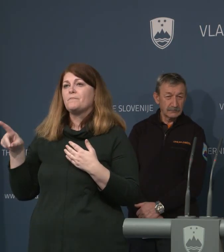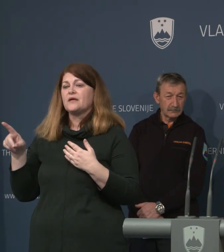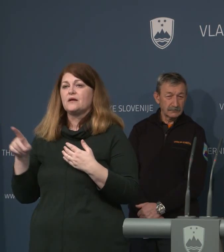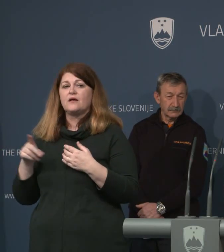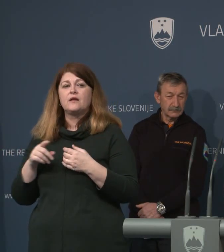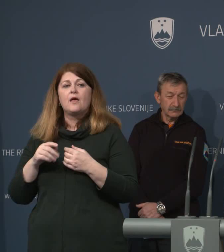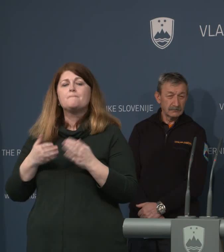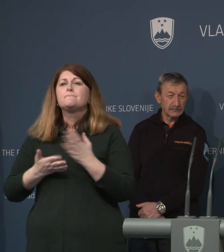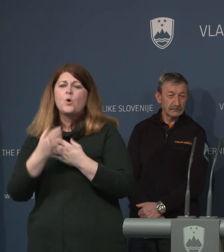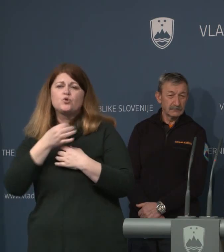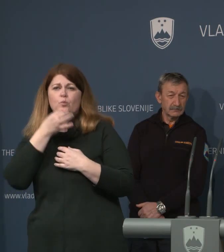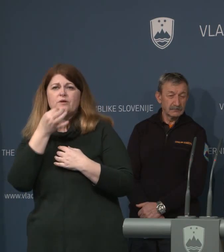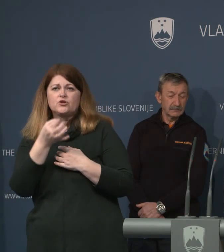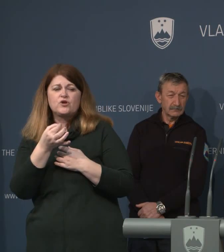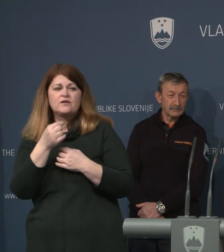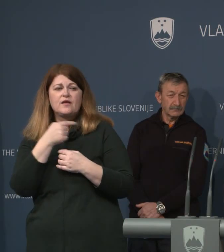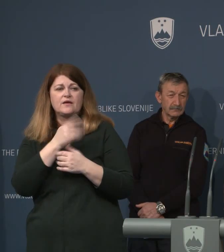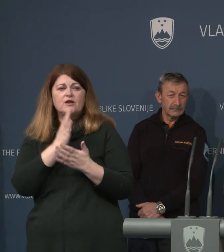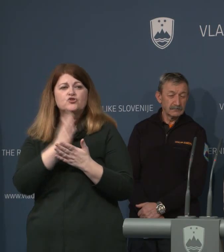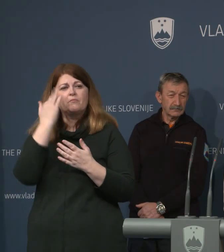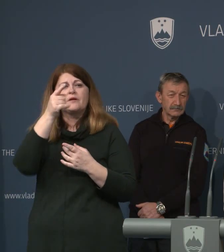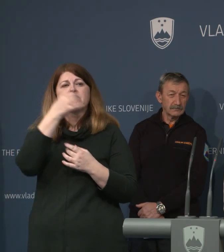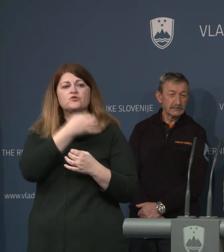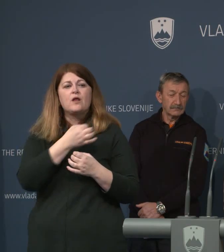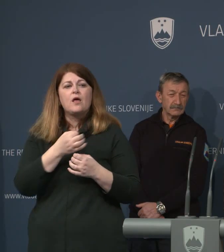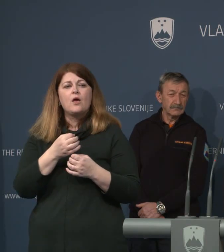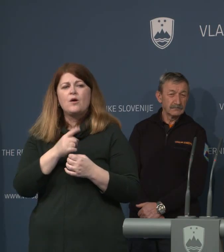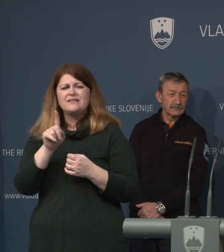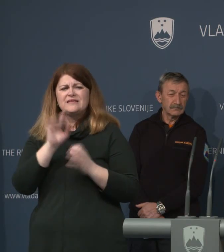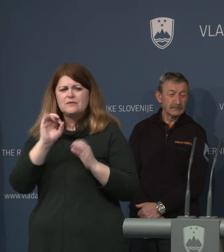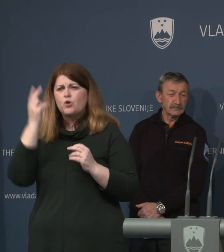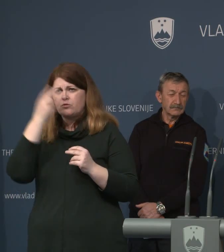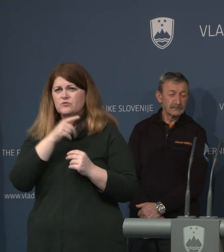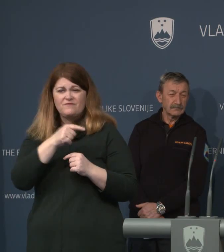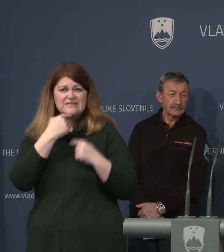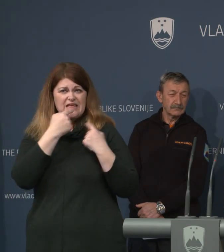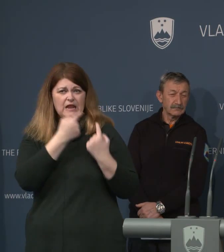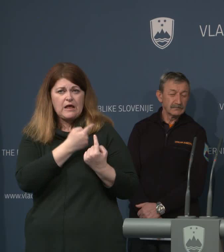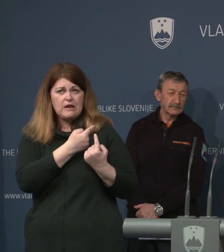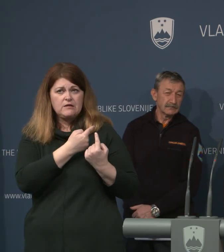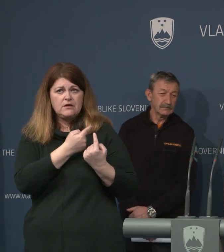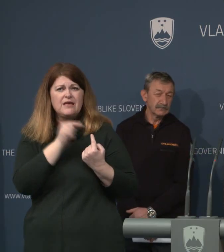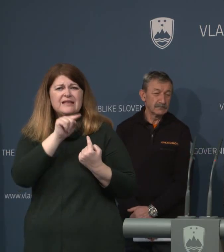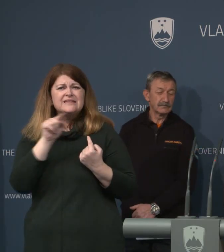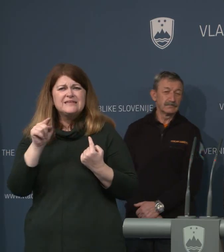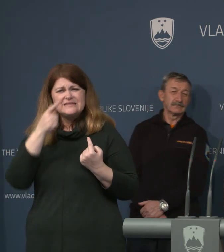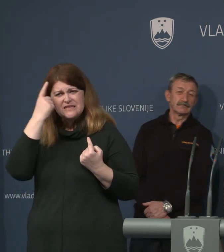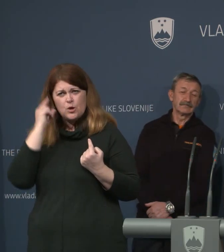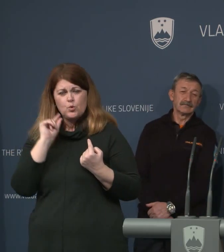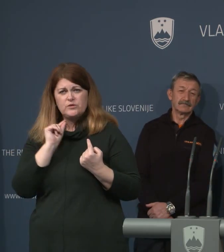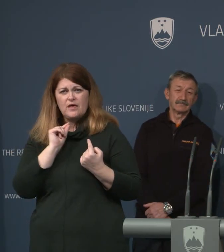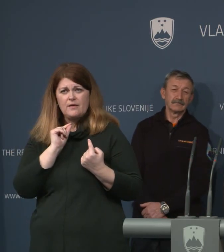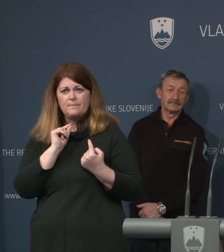samo pod vprašanje, ki je že kolegica prej sprašvala, ne vem, če sem čisto dobro razumel, ne, rekli ste, da pač tisti pacijenti